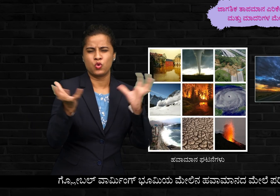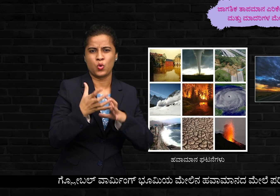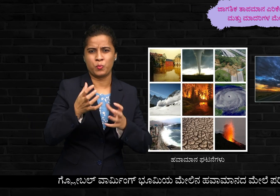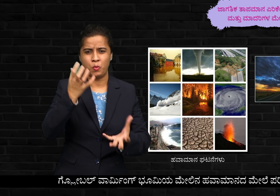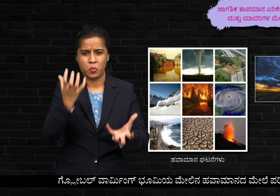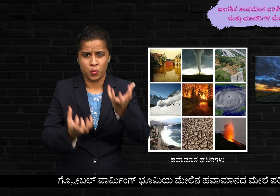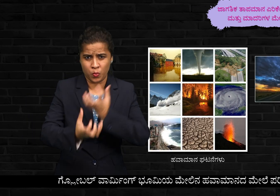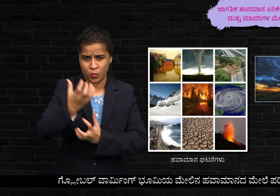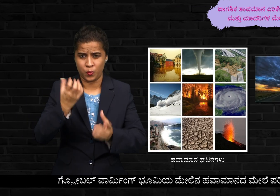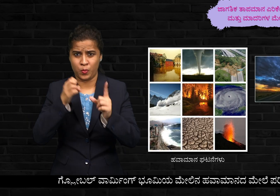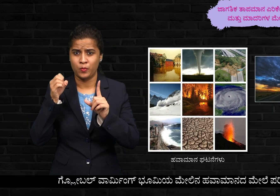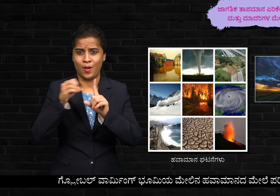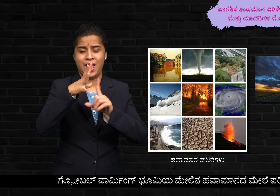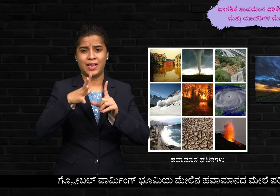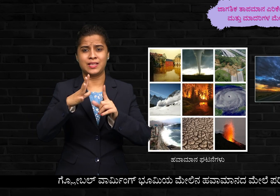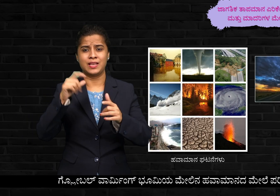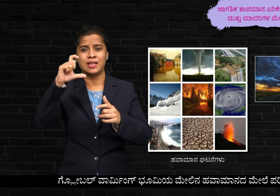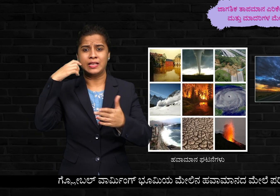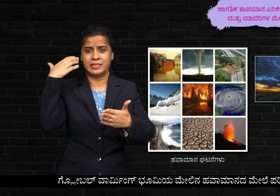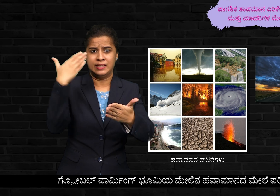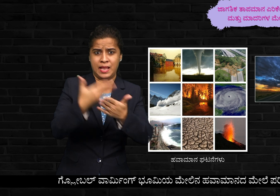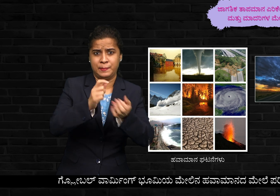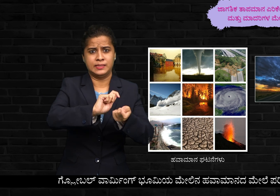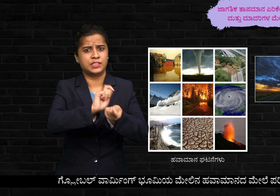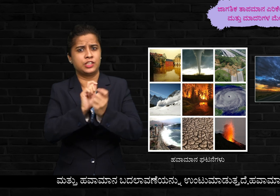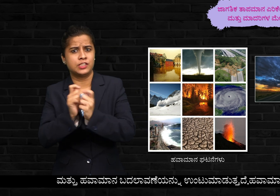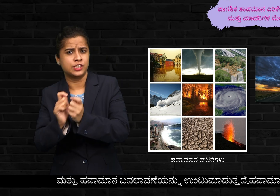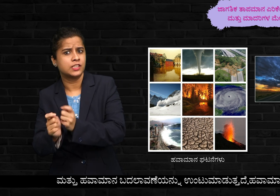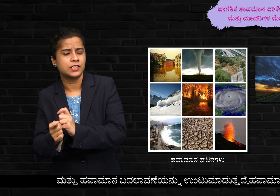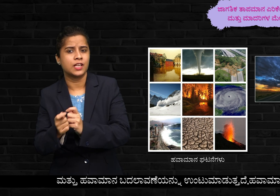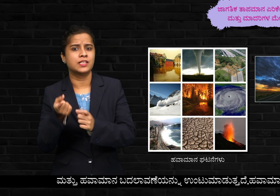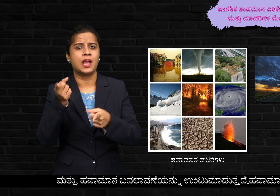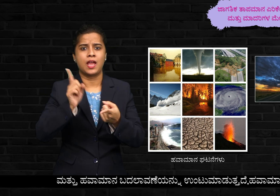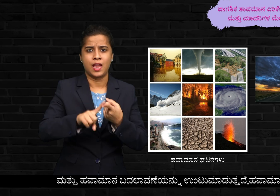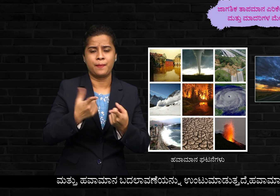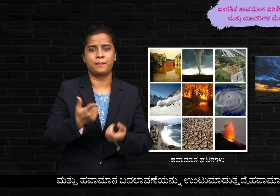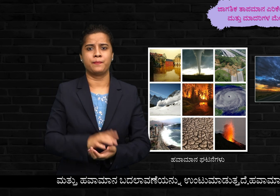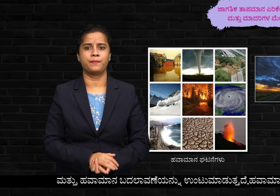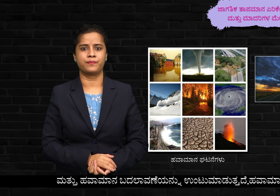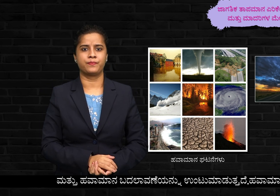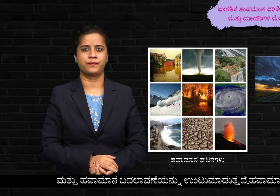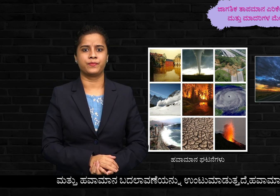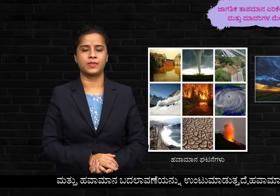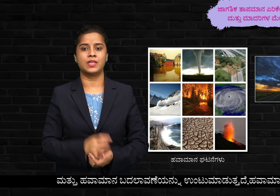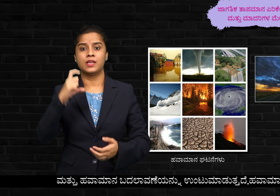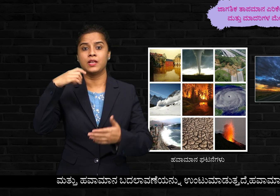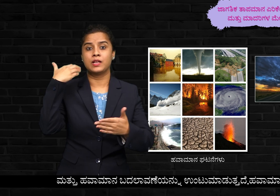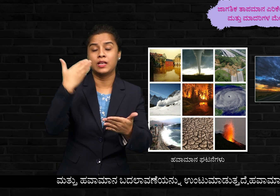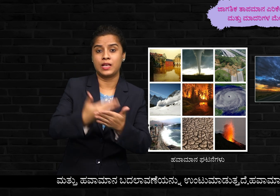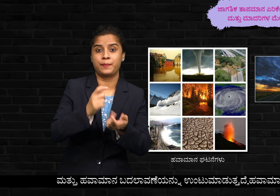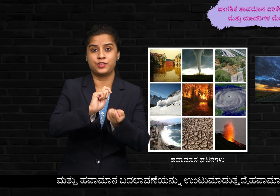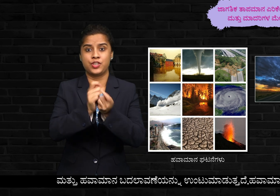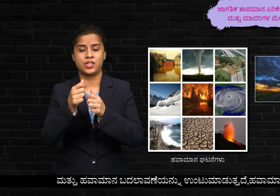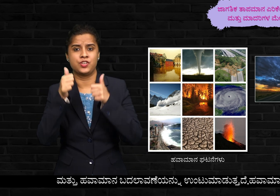ಗ್ಲೋಬಲ್ ವಾರ್ಮಿಂಗ್ ಭೂಮಿಯ ಮೇಲಿನ ಹವಾಮಾನದ ಮೇಲೆ ಪರಿಣಾಮ ಬೀರುತ್ತದೆ. ಈ ಹವಾಮಾನ ಬದಲಾವಣೆಯನ್ನು